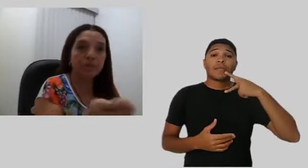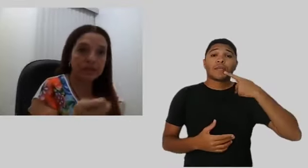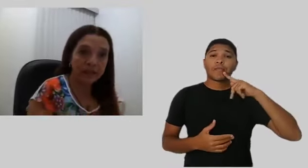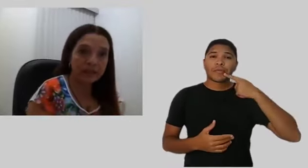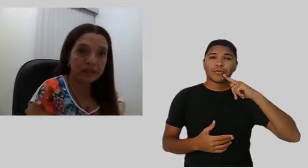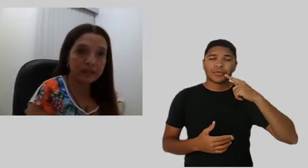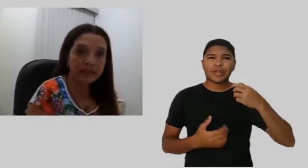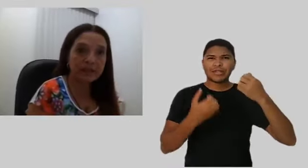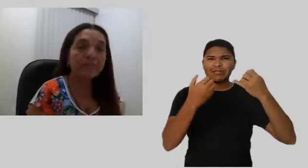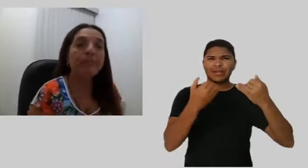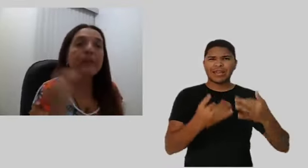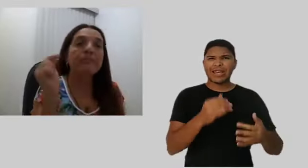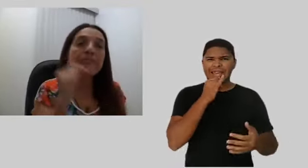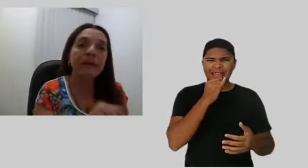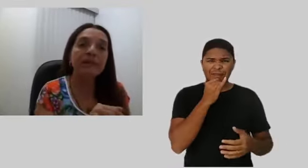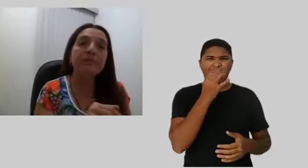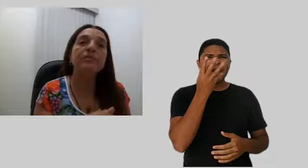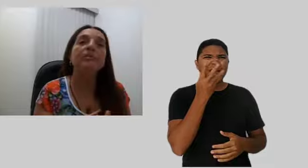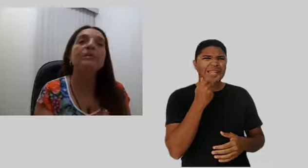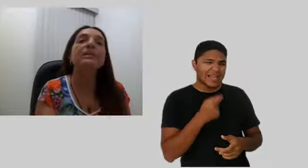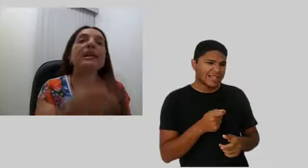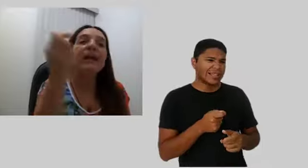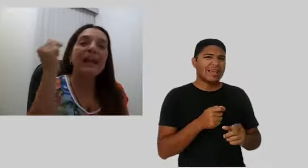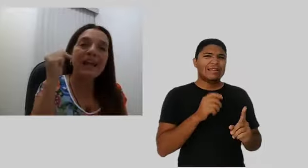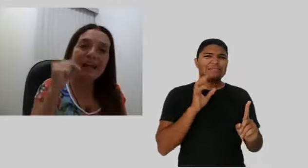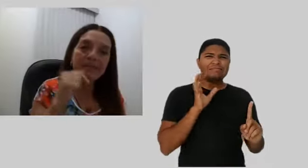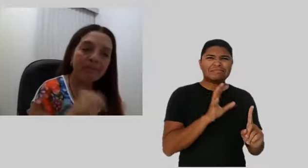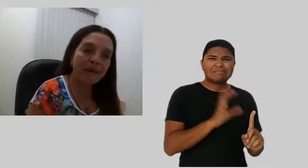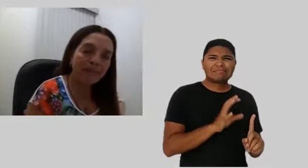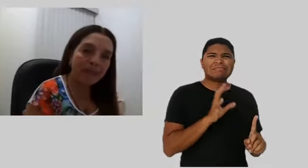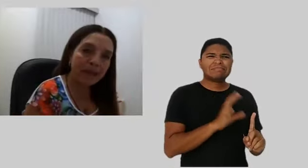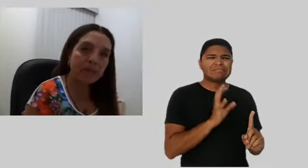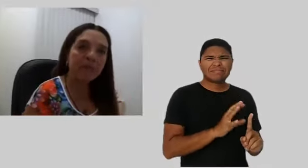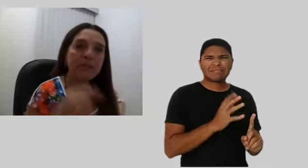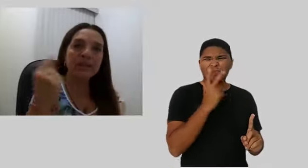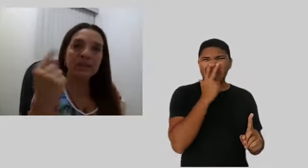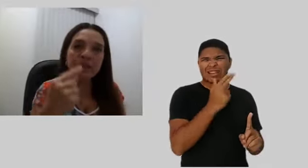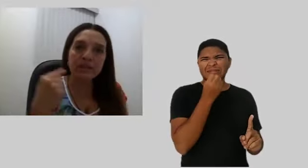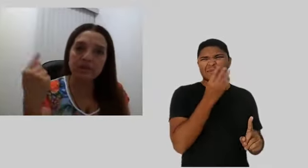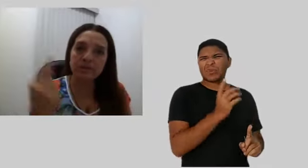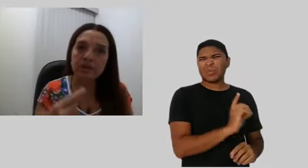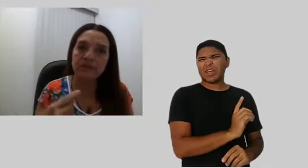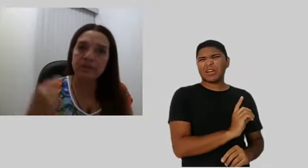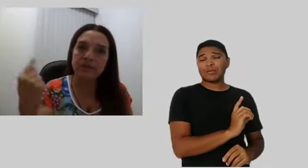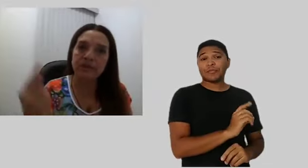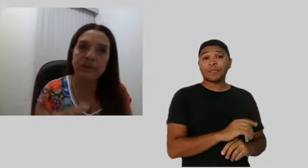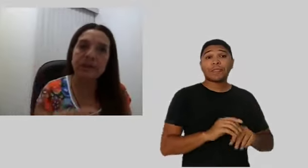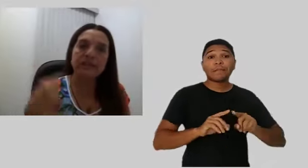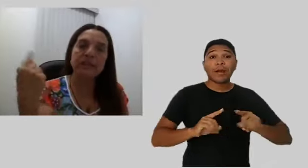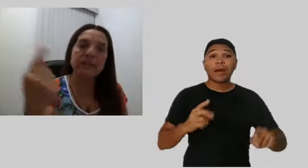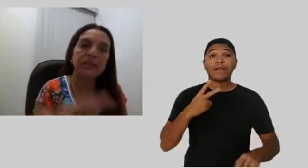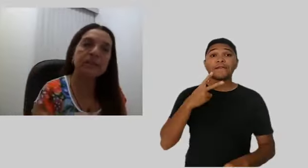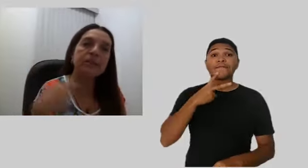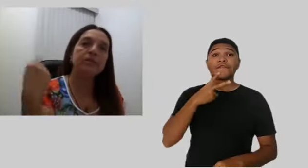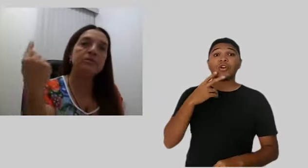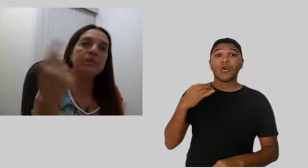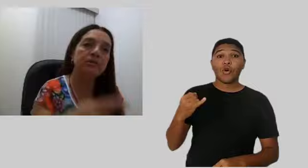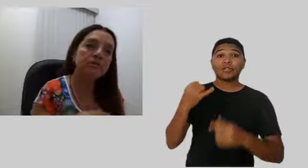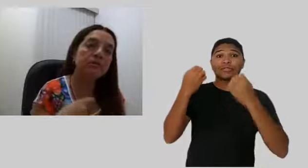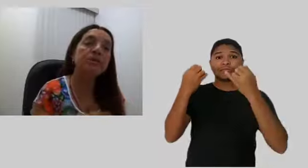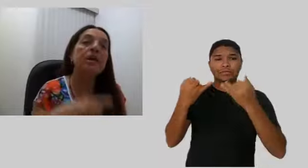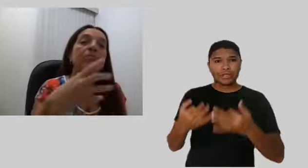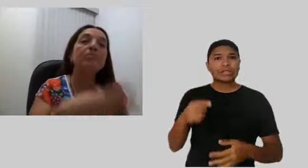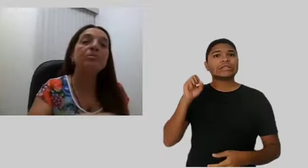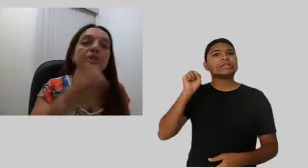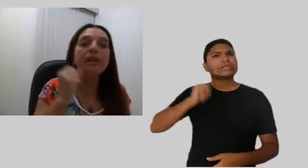infrutífero puxar a criança, para Vygotsky é papel das gerações mais velhas, das crianças e